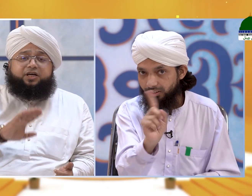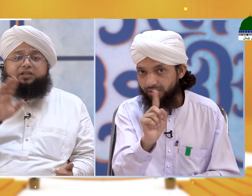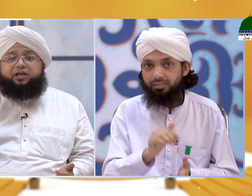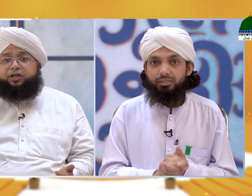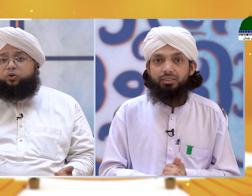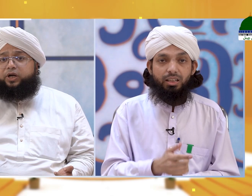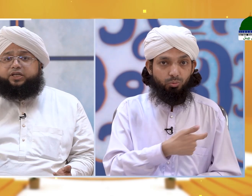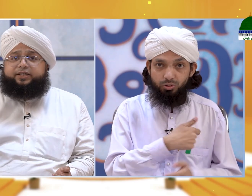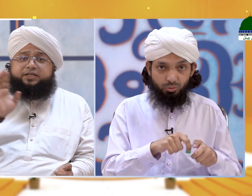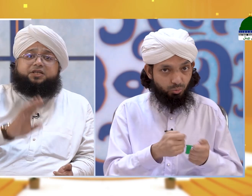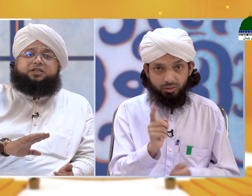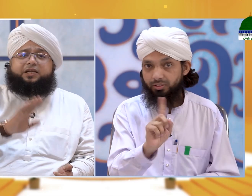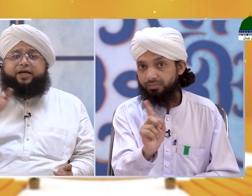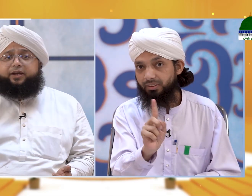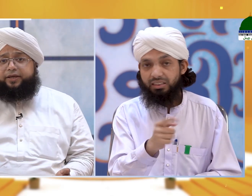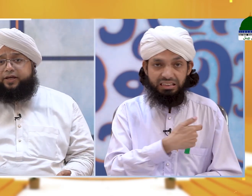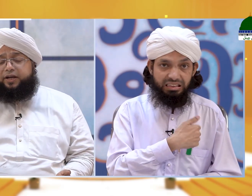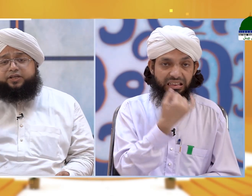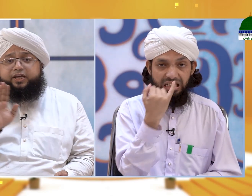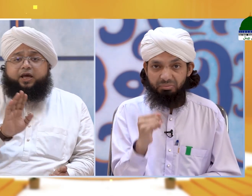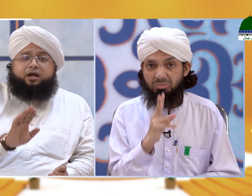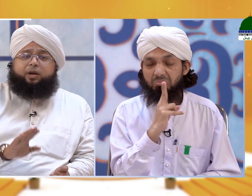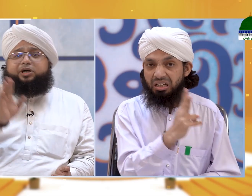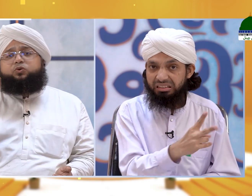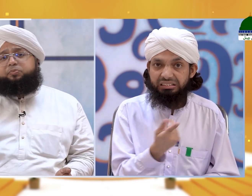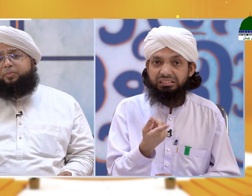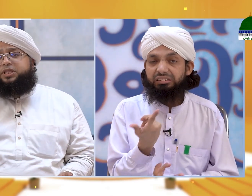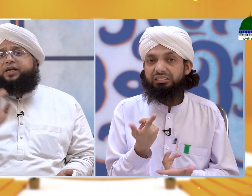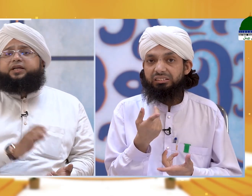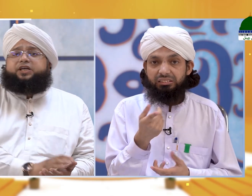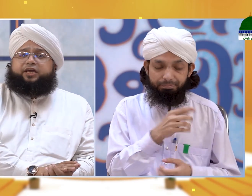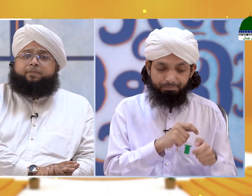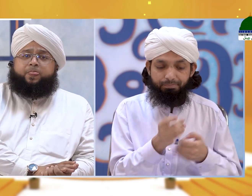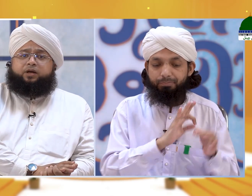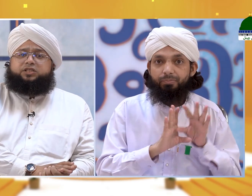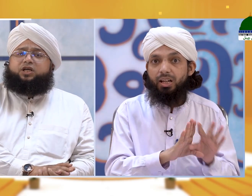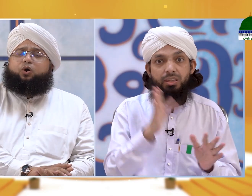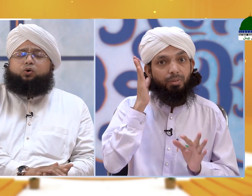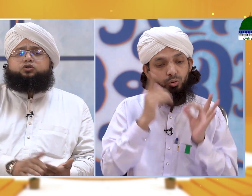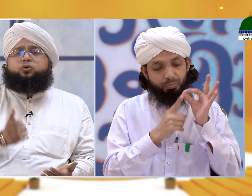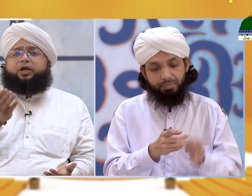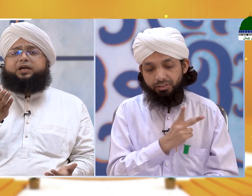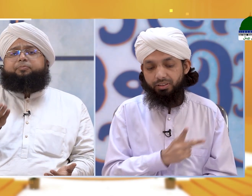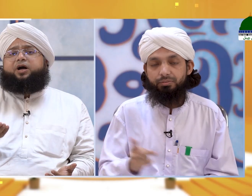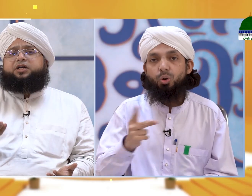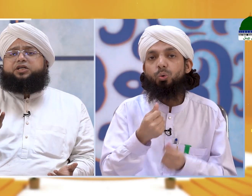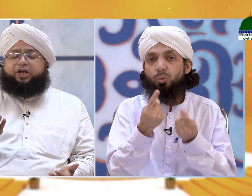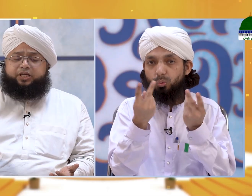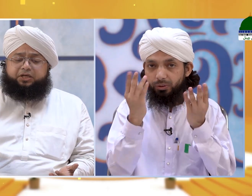کا دل نہیں توڑنا چاہیے، کسی کی دل آزاری نہیں کرنے چاہیے، نمازوں کی پابندی کرنی چاہیے۔ اس طرح اور جو اللہ پاک نے، شریعت نے